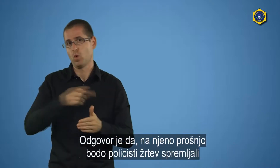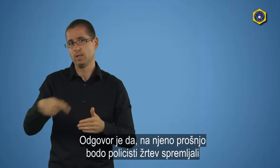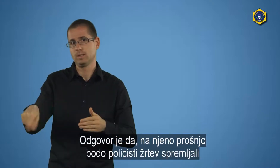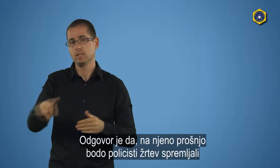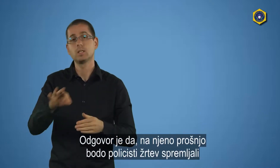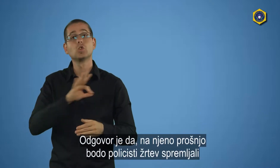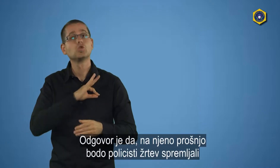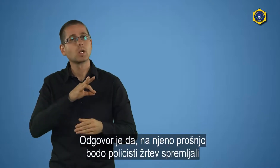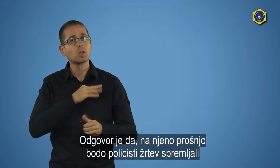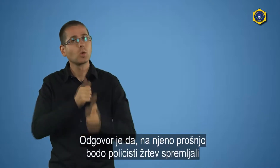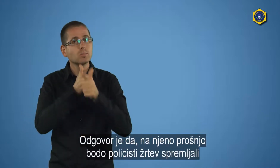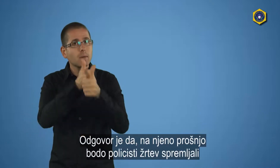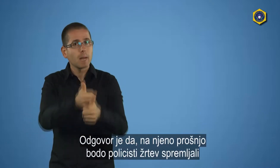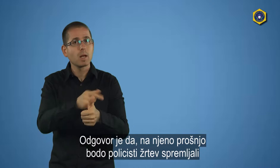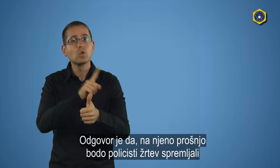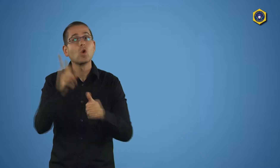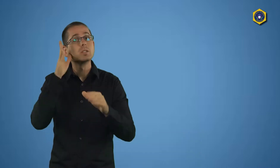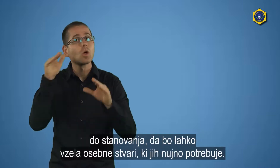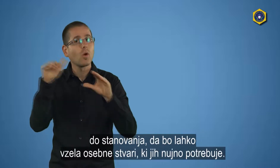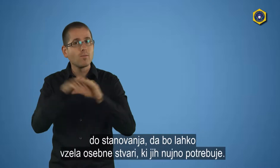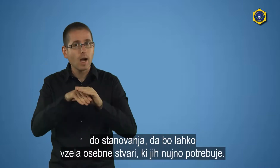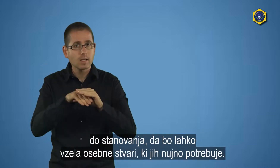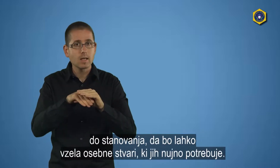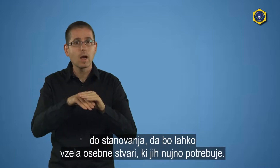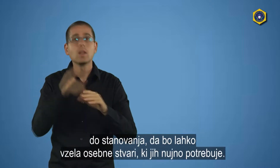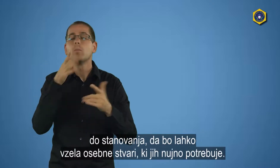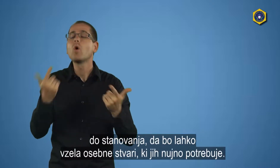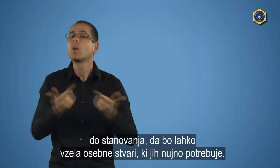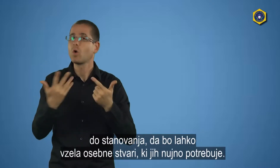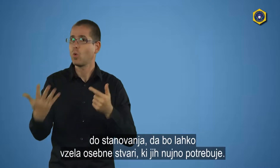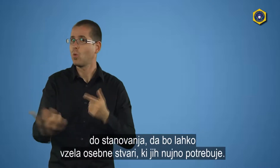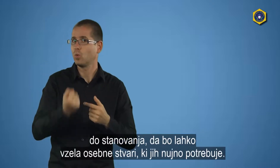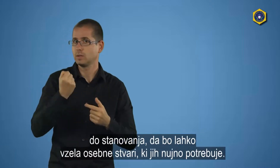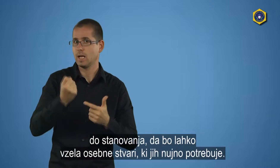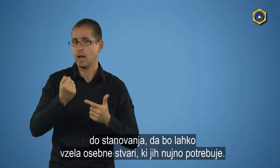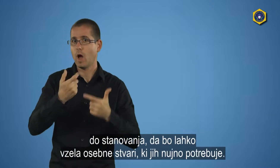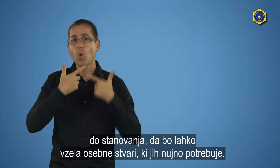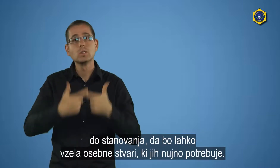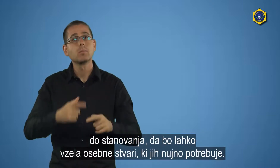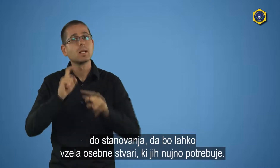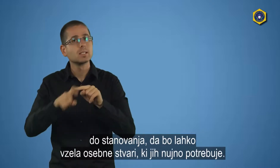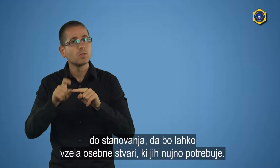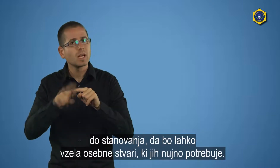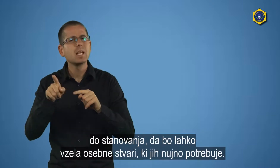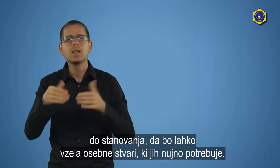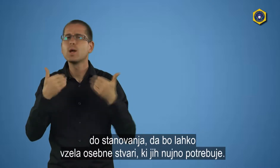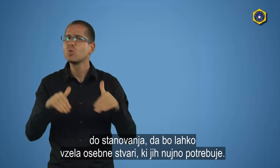bodo policisti žrtev spremljali do stanovanja, da bo lahko vzela osebne stvari, ki jih nujno